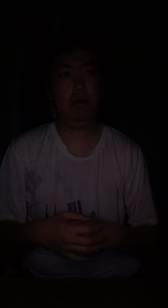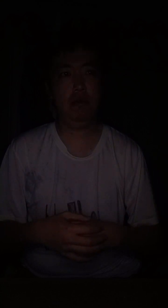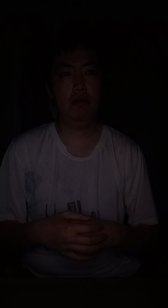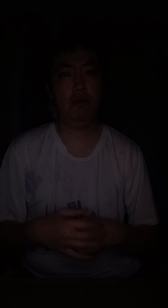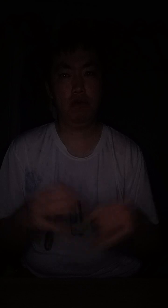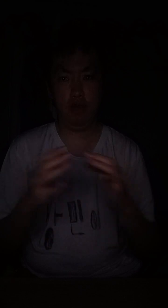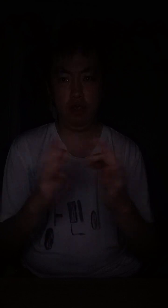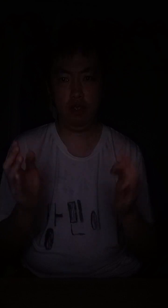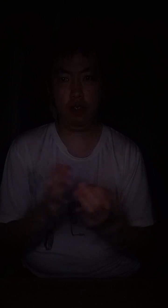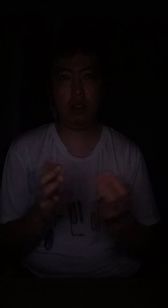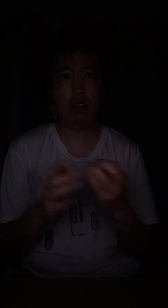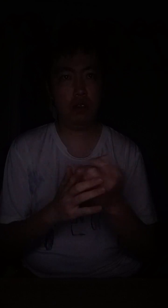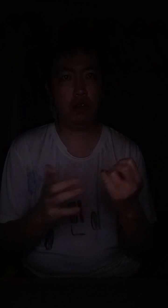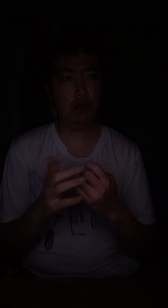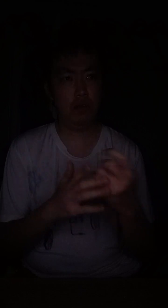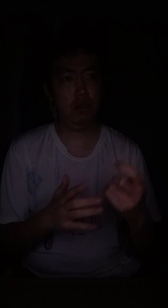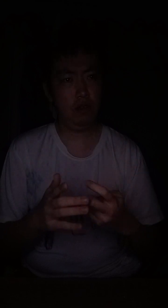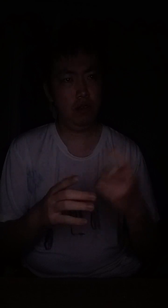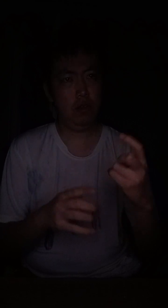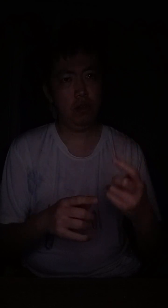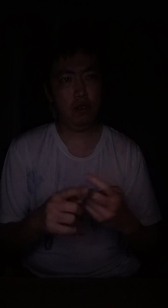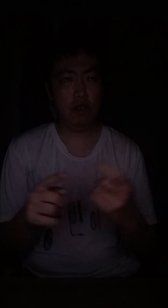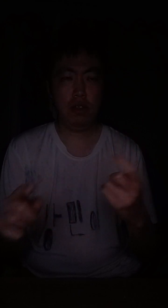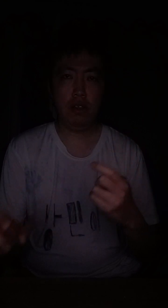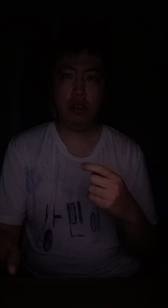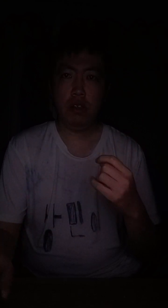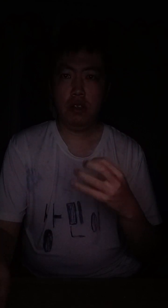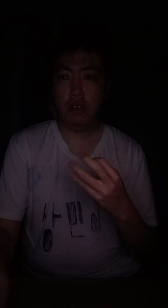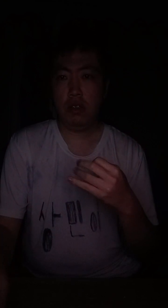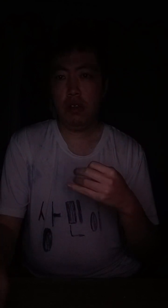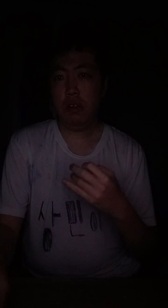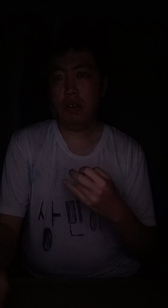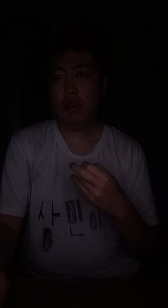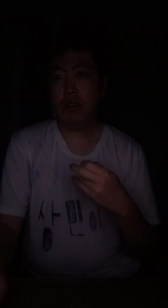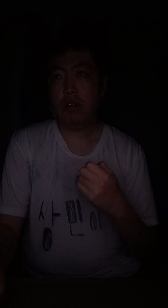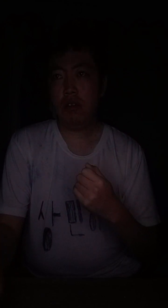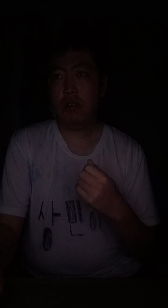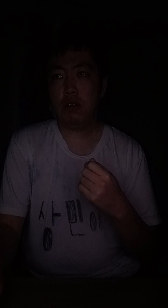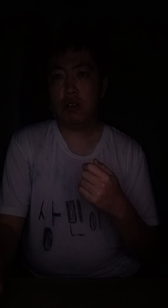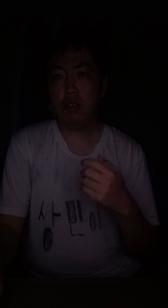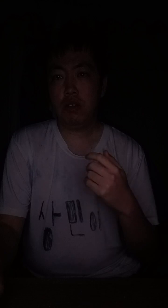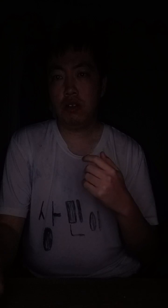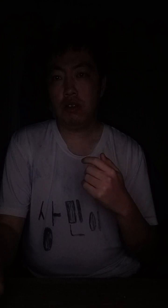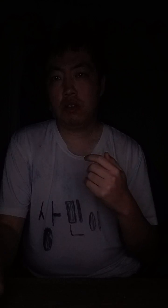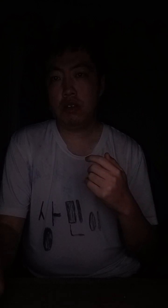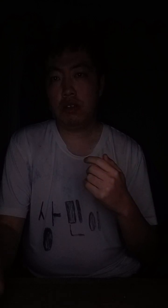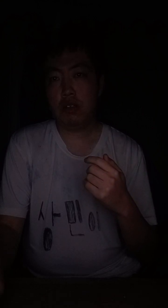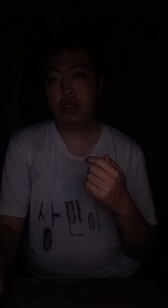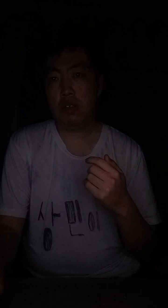경찰은 이와 관련해 근본적으로 몰카 범죄에 대한 처벌을 강화해야 한다며 단속을 강도 높게 진행하겠다고